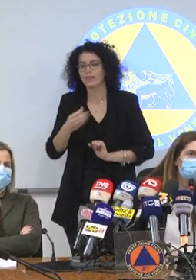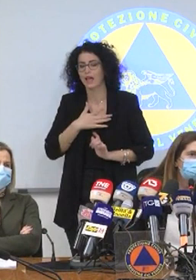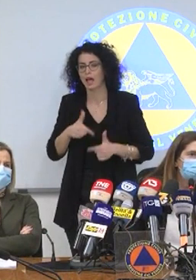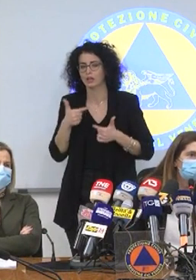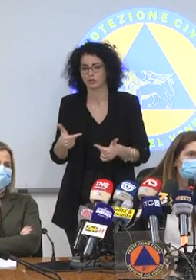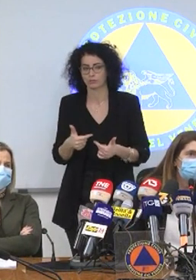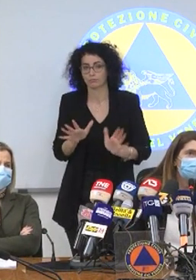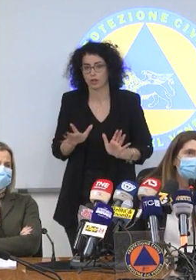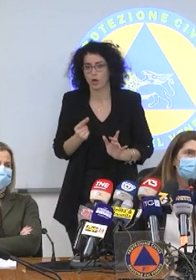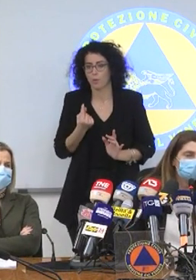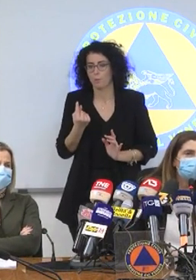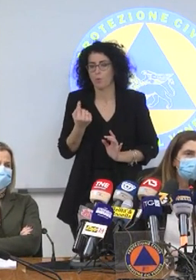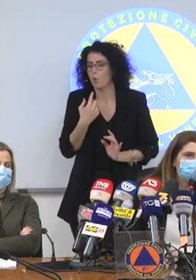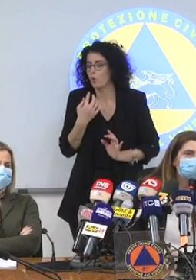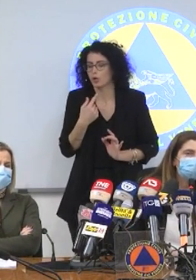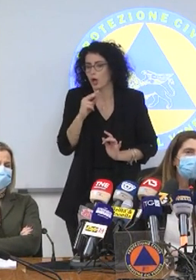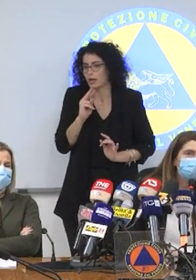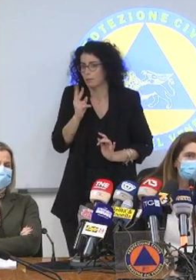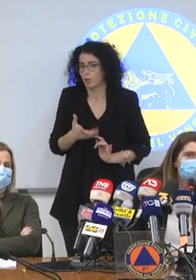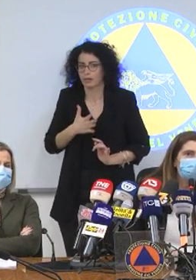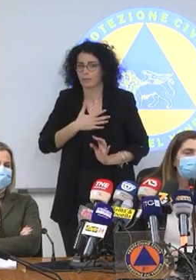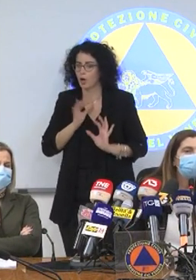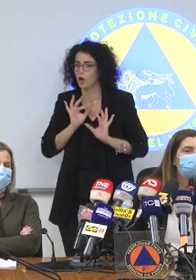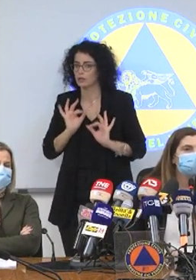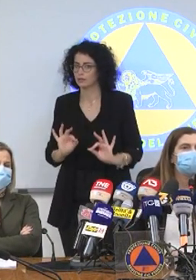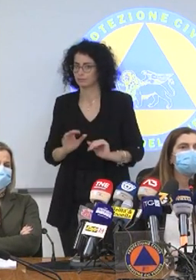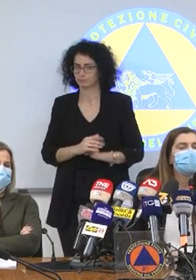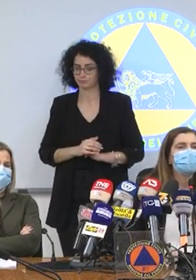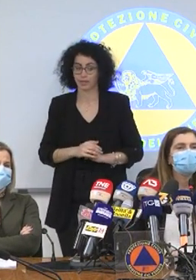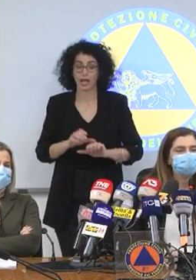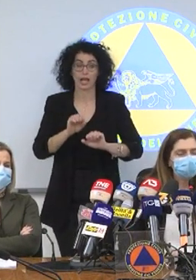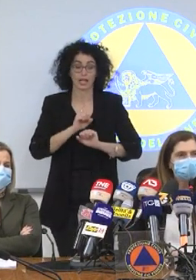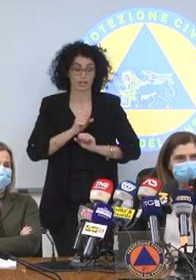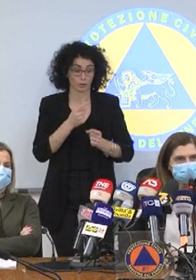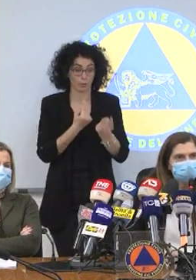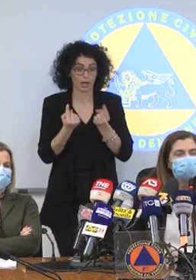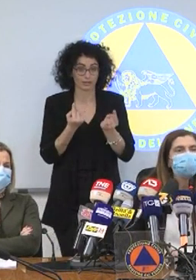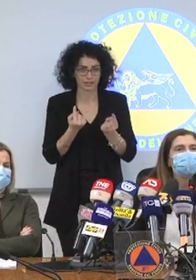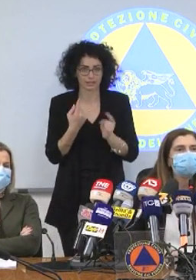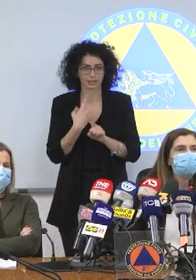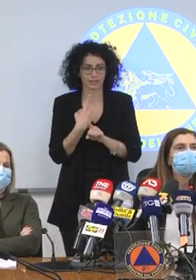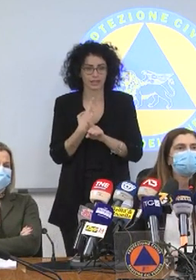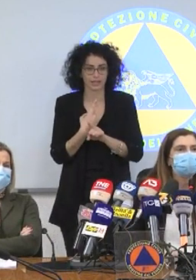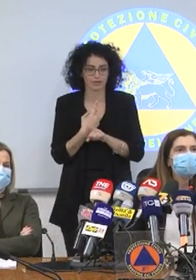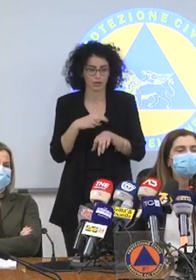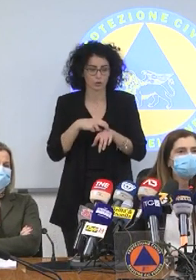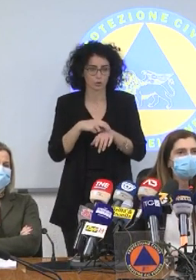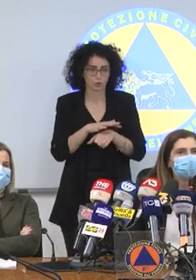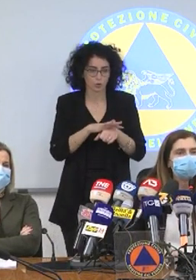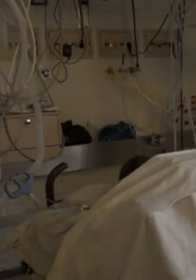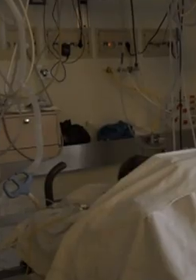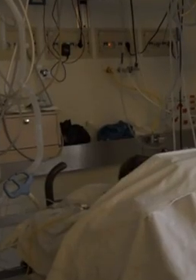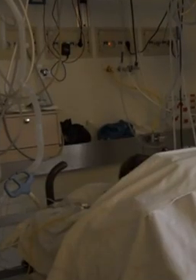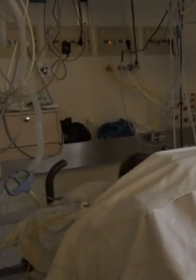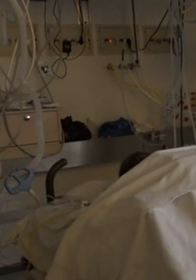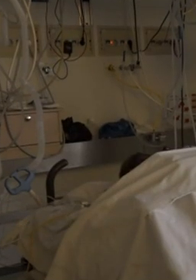che non in questo modo e credo che il paziente debba pretendere dal proprio medico una spiegazione scientifica di ogni consiglio che gli venga